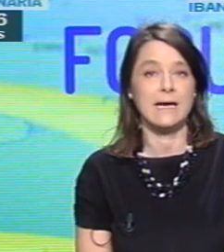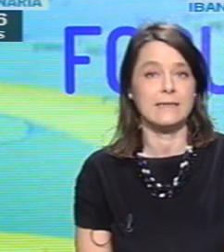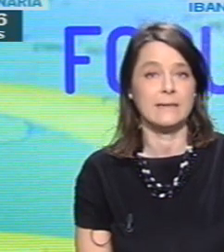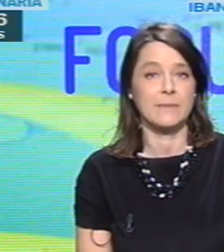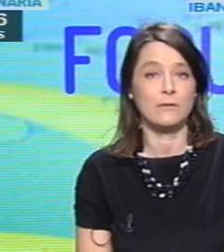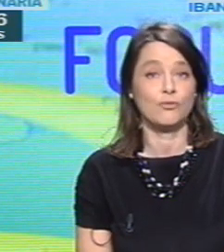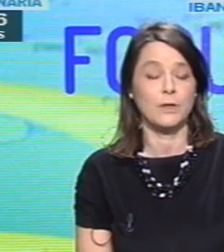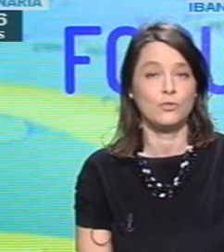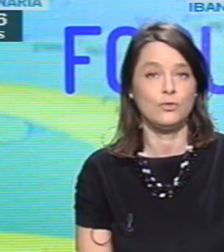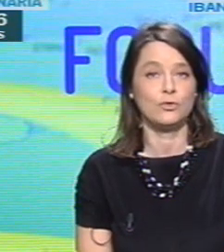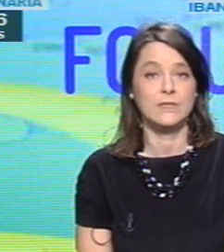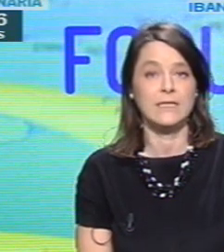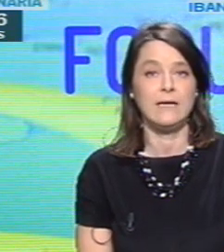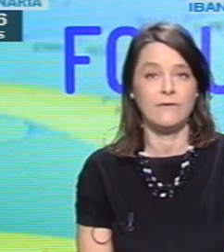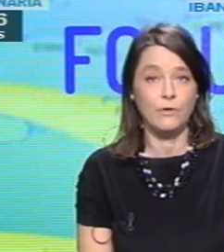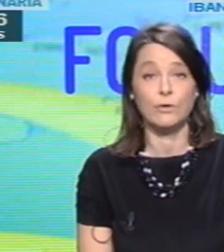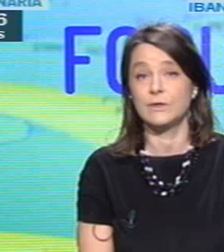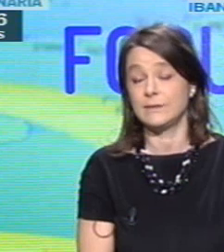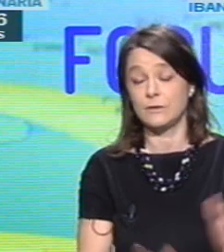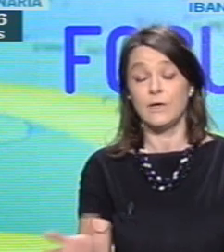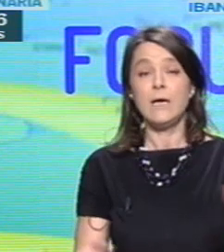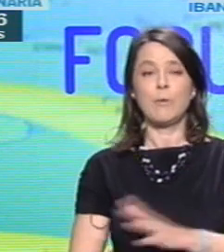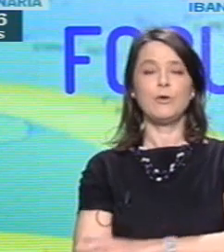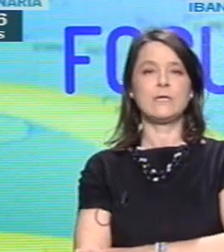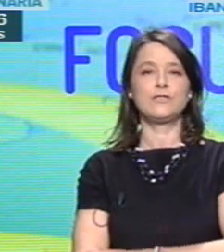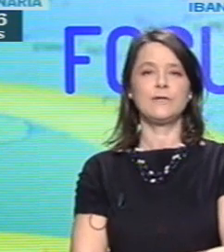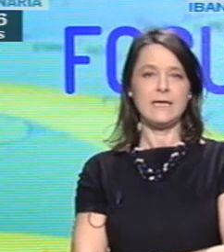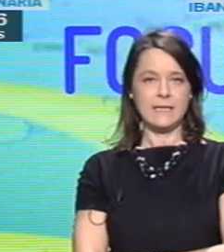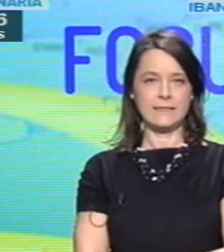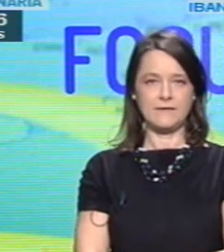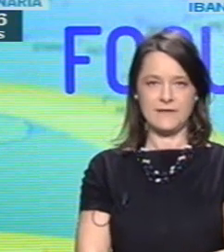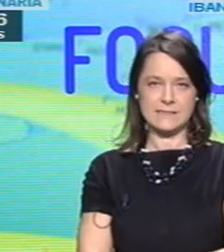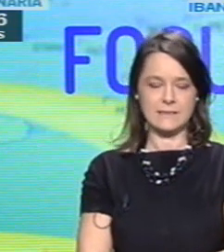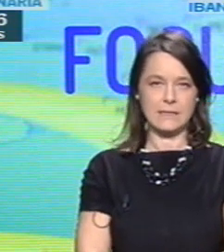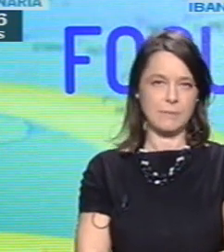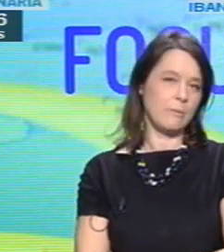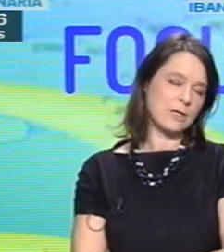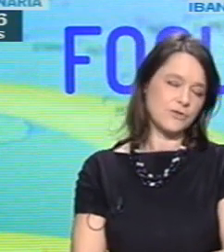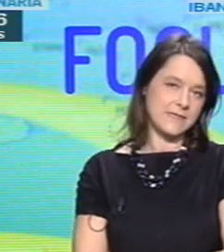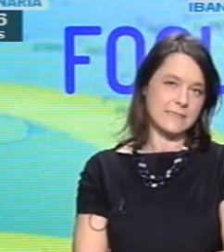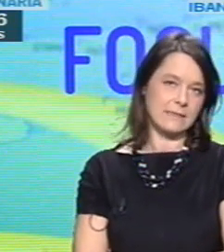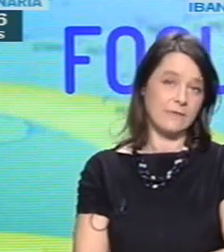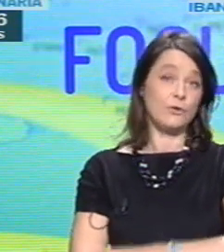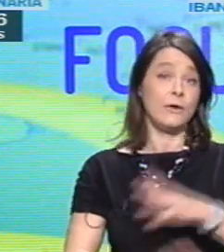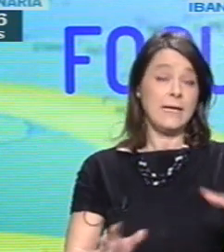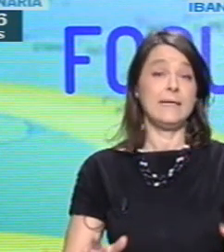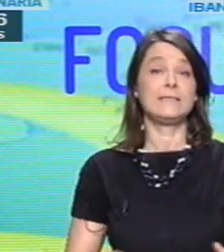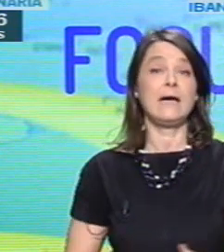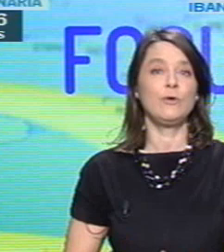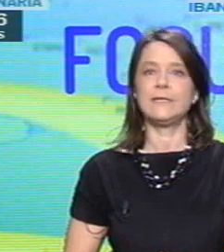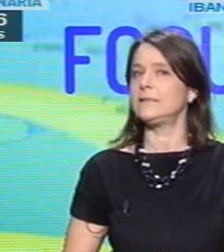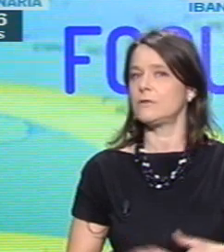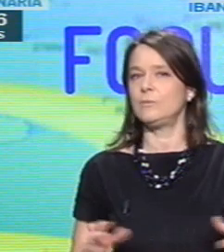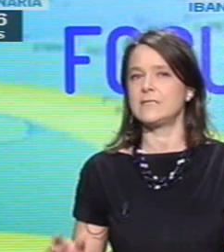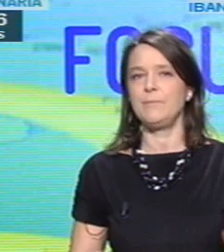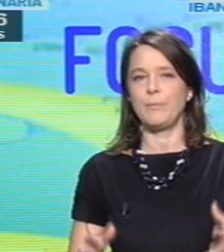Luca Zaia. Ha parlato soprattutto di lavoro, tra l'altro proprio in occasione della festa del 1° maggio, festa del lavoro, e